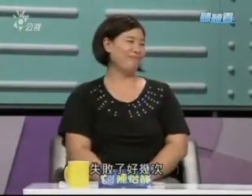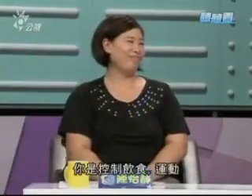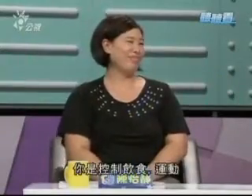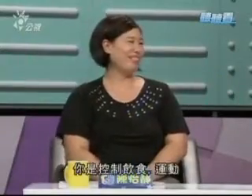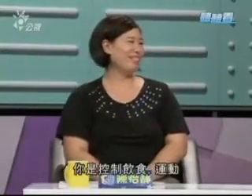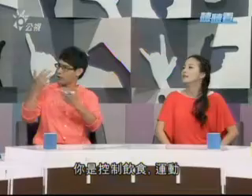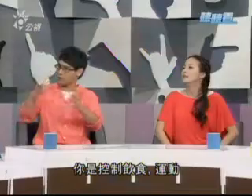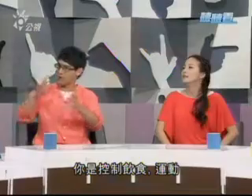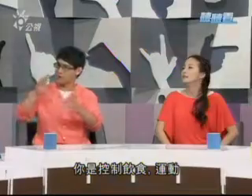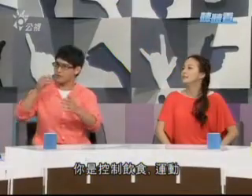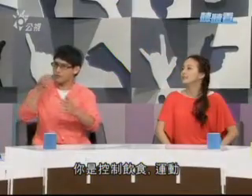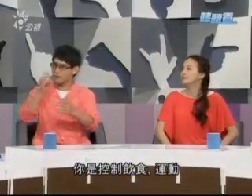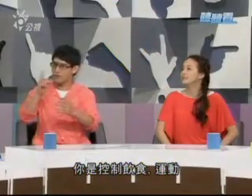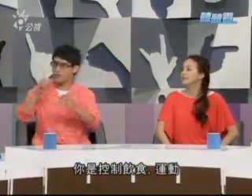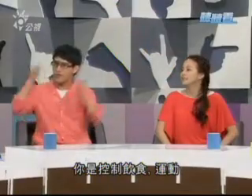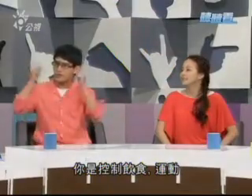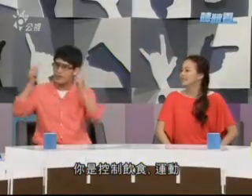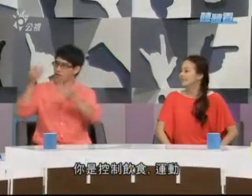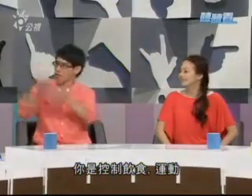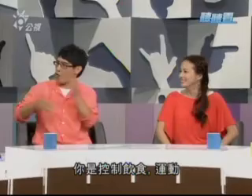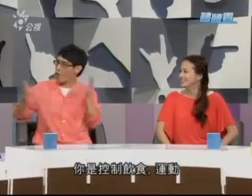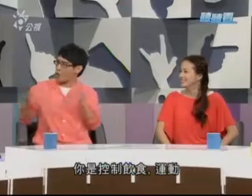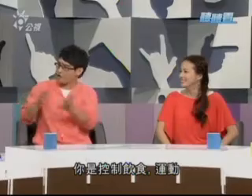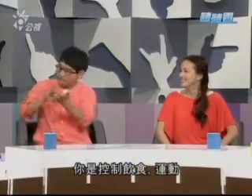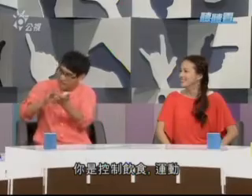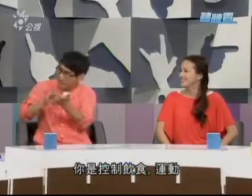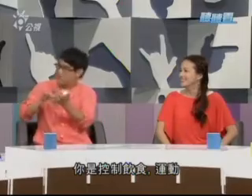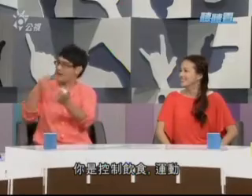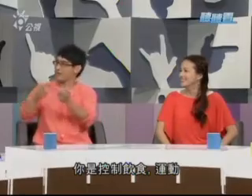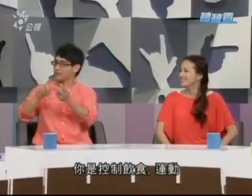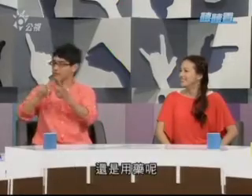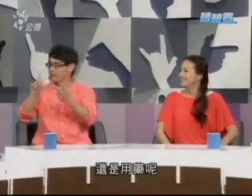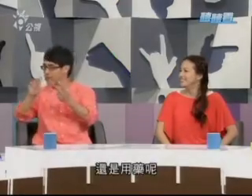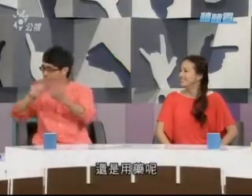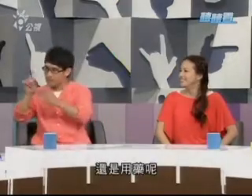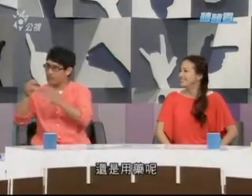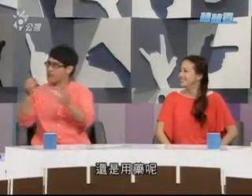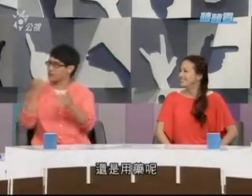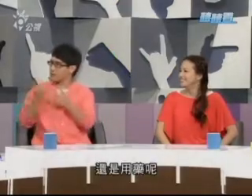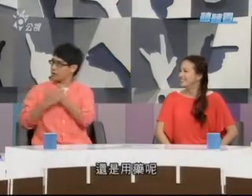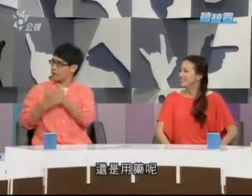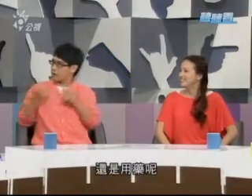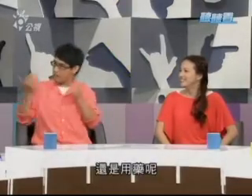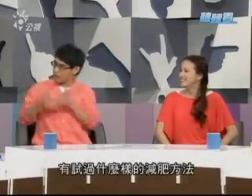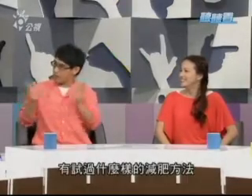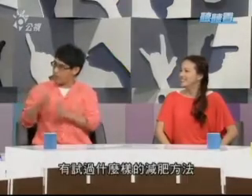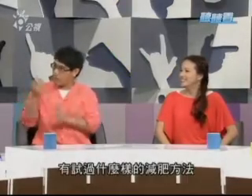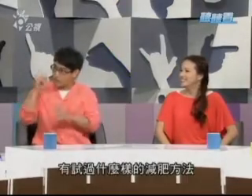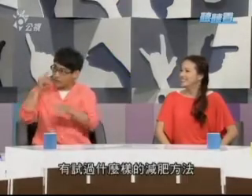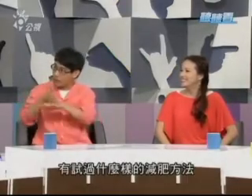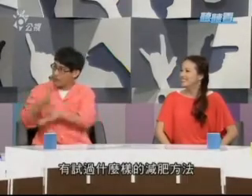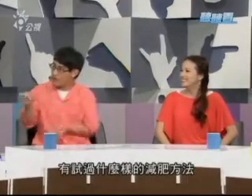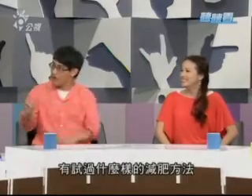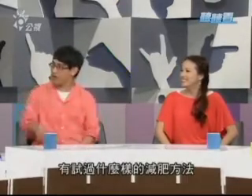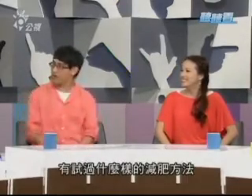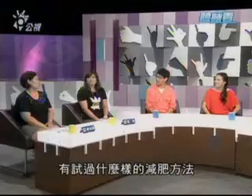啊，你是控制饮食、运动还是用药呢？有试过什么样的减肥方